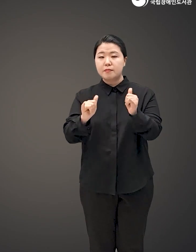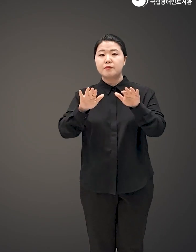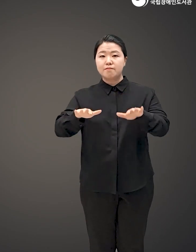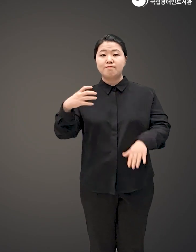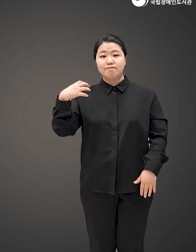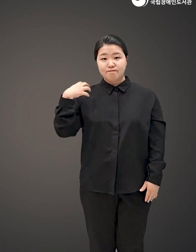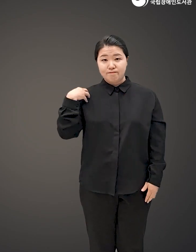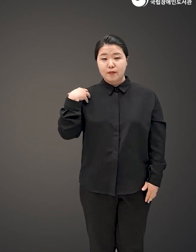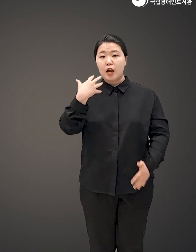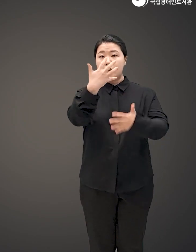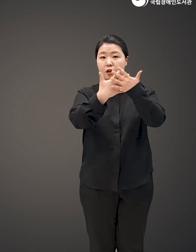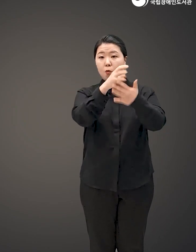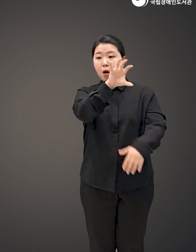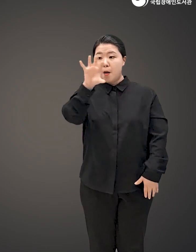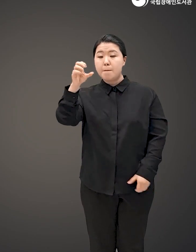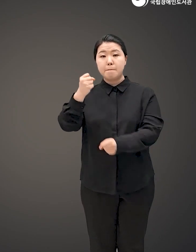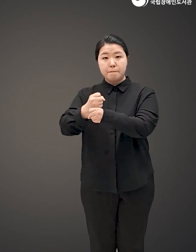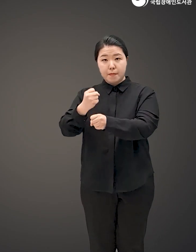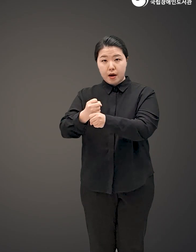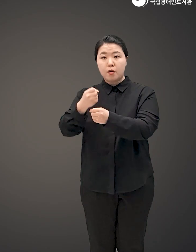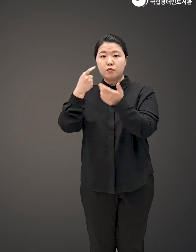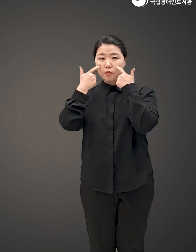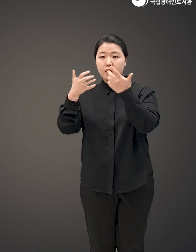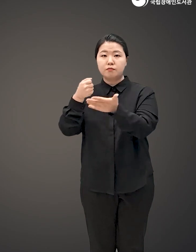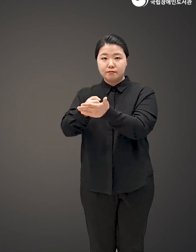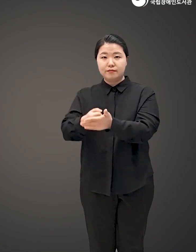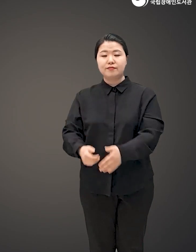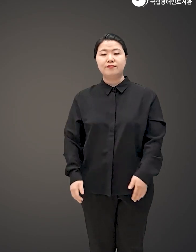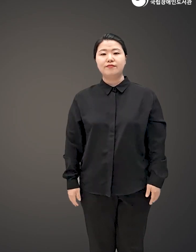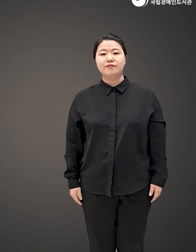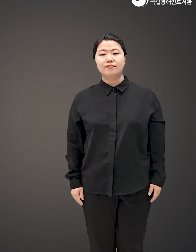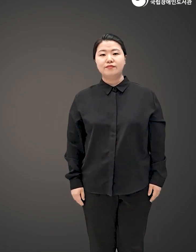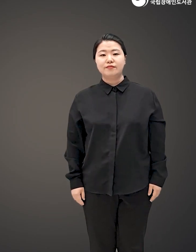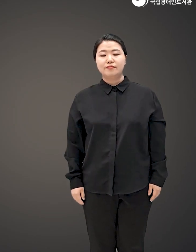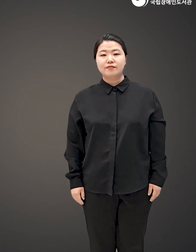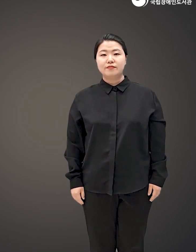각본, 유니버설 픽처스 영화화 확정.